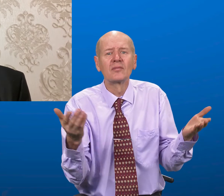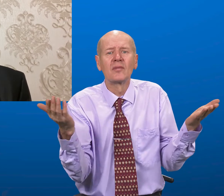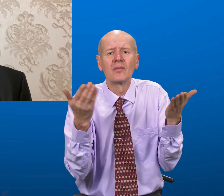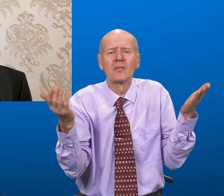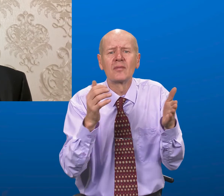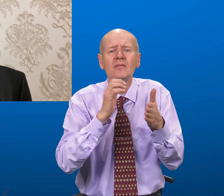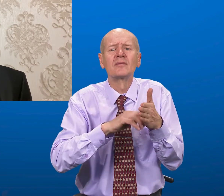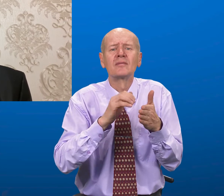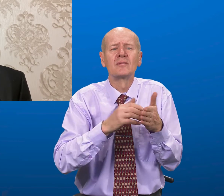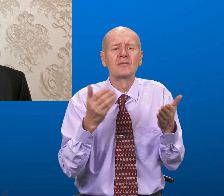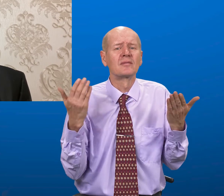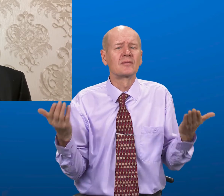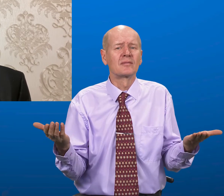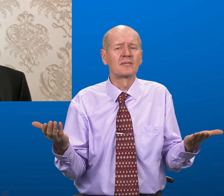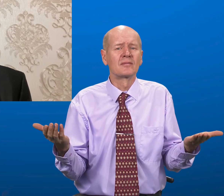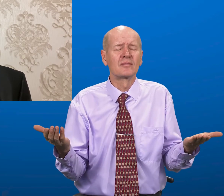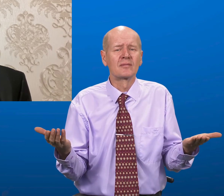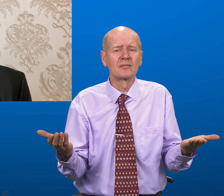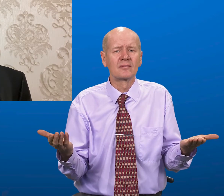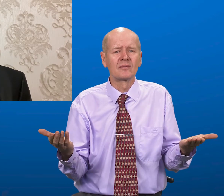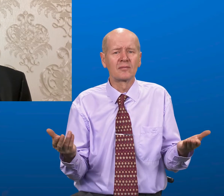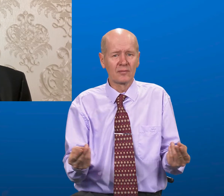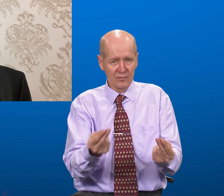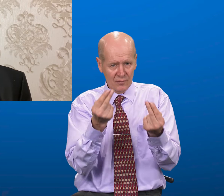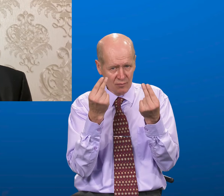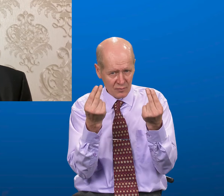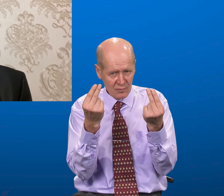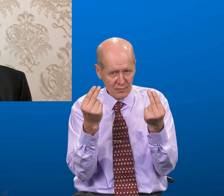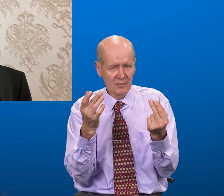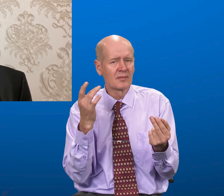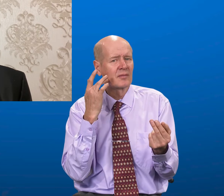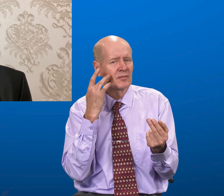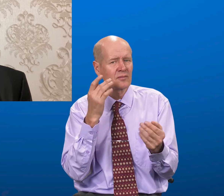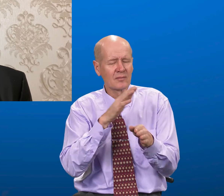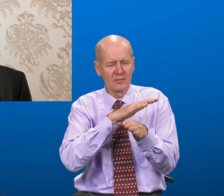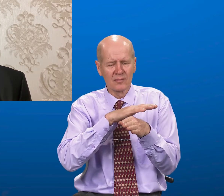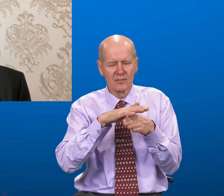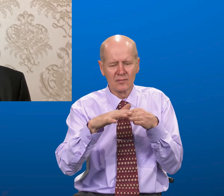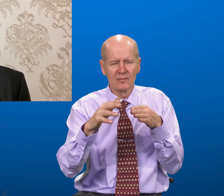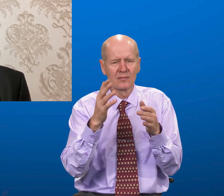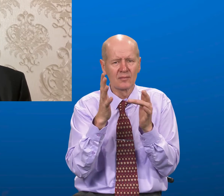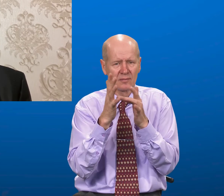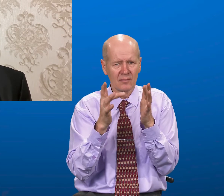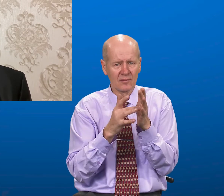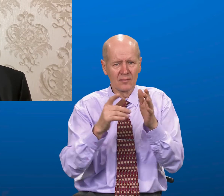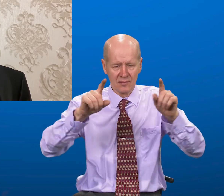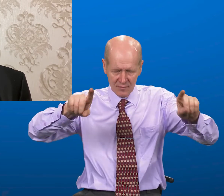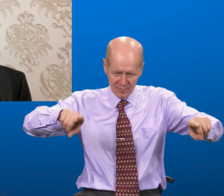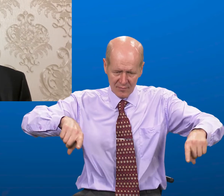и фарисеи убить Иисуса? Ведь чудо, которое